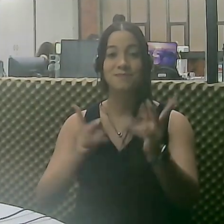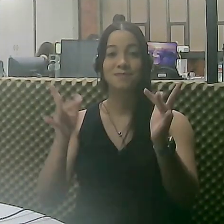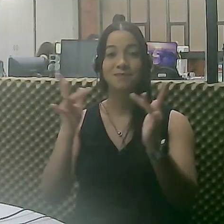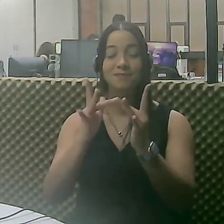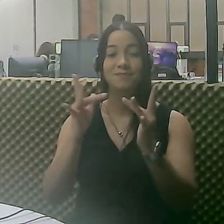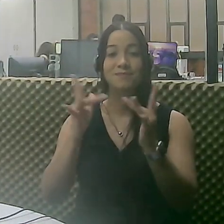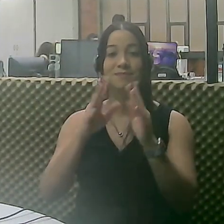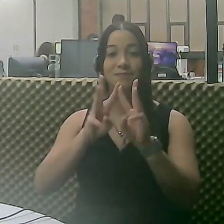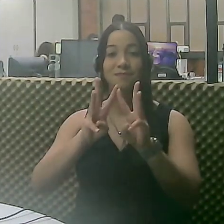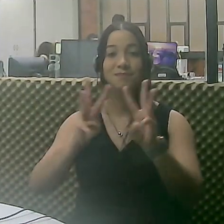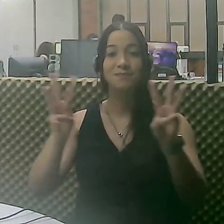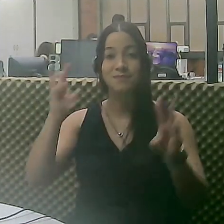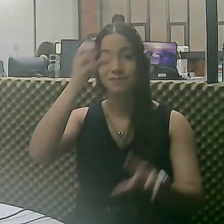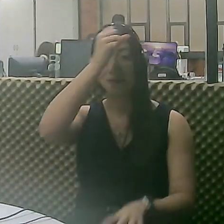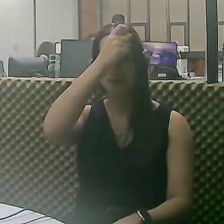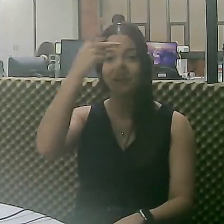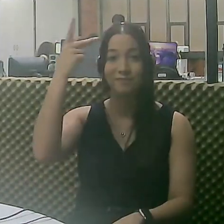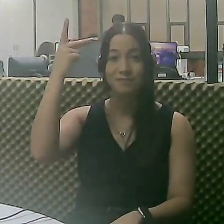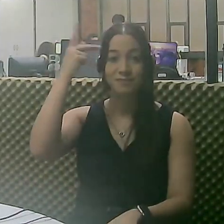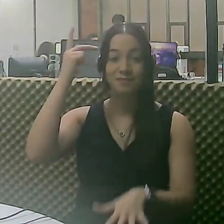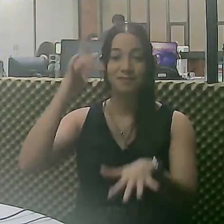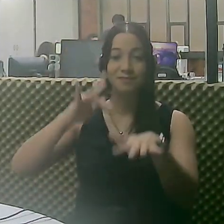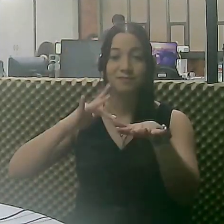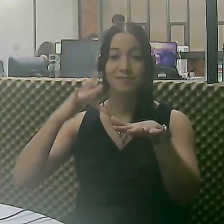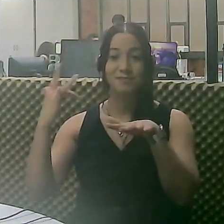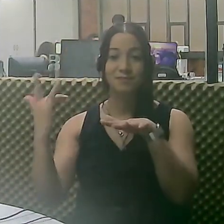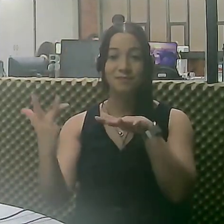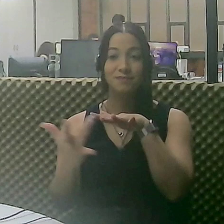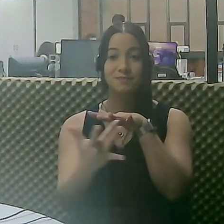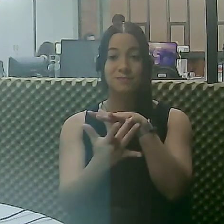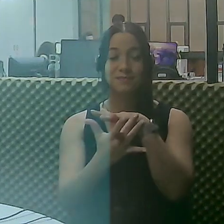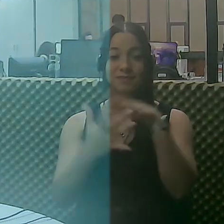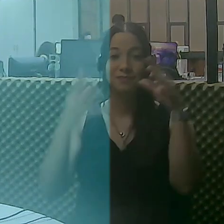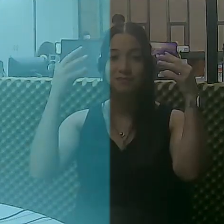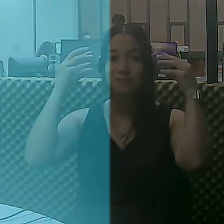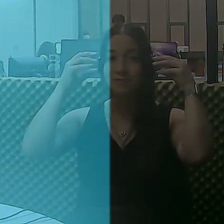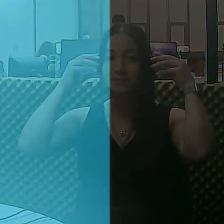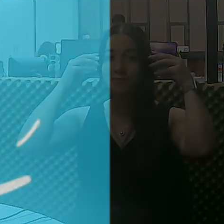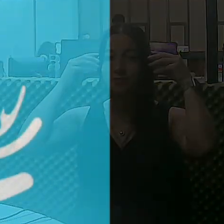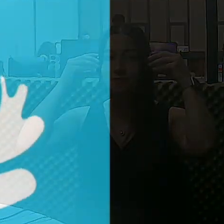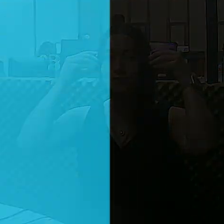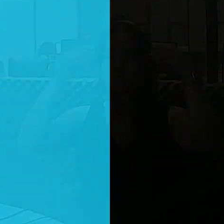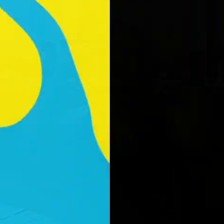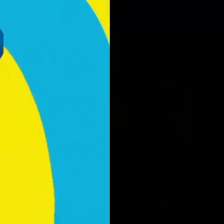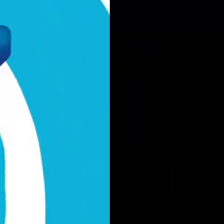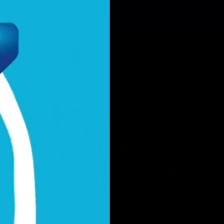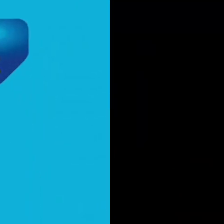Continue conosco no portal da Prefeitura e nas redes sociais.